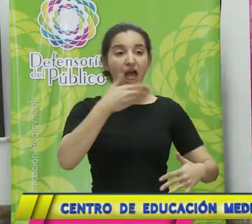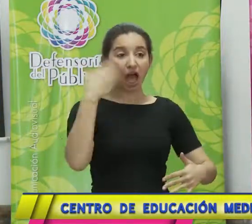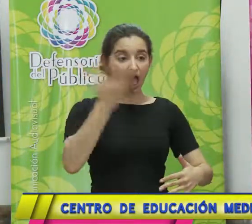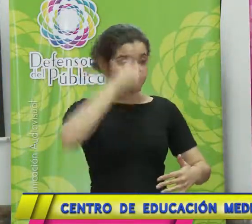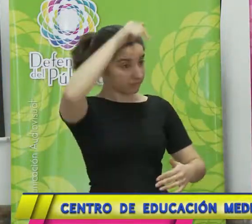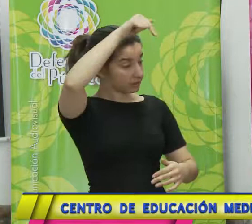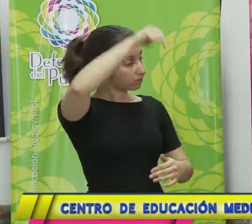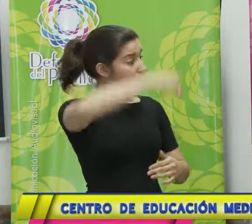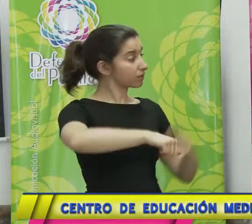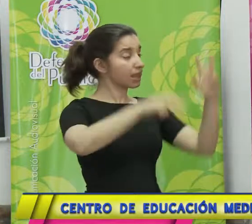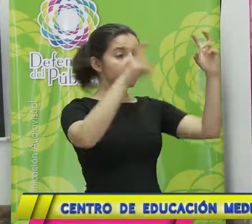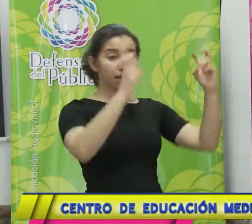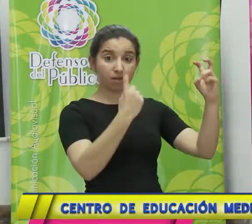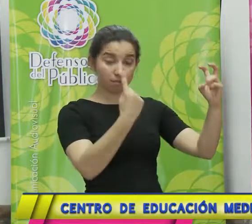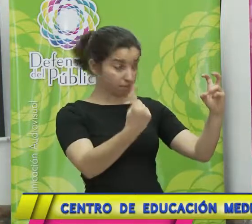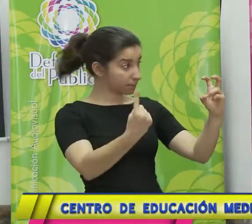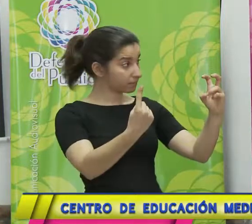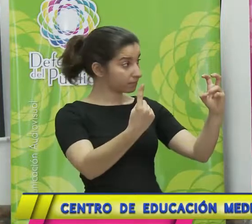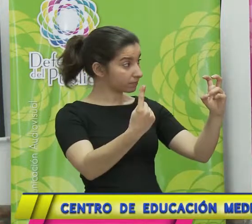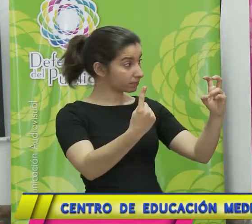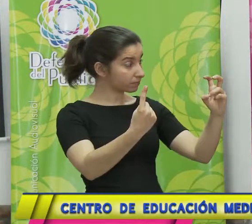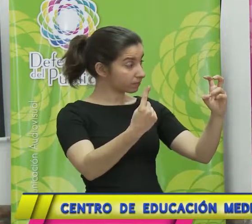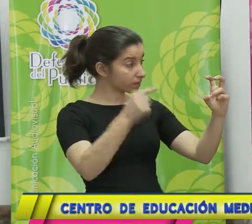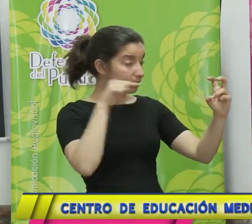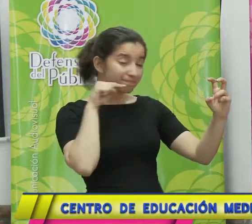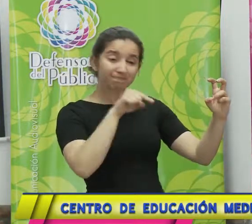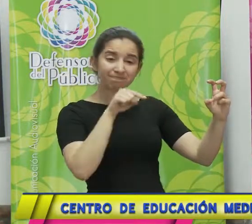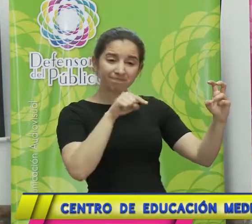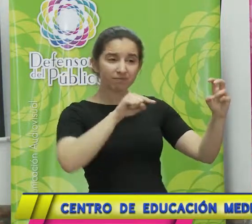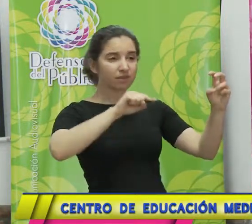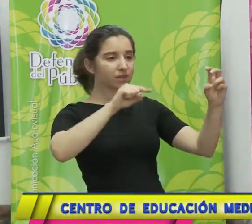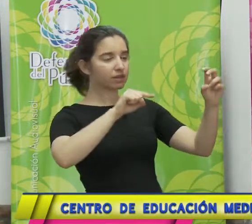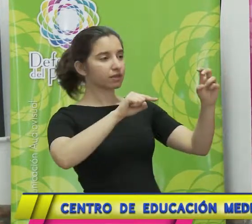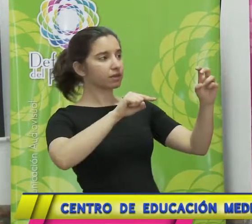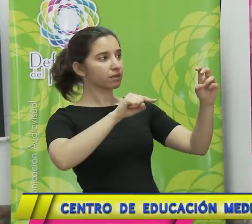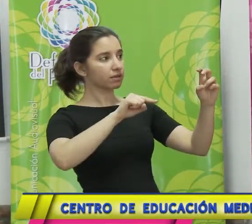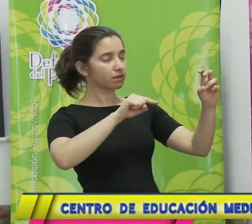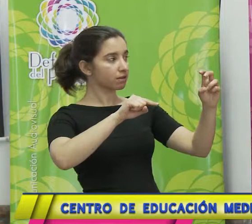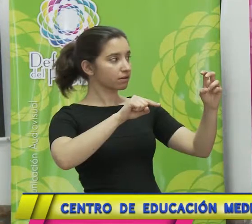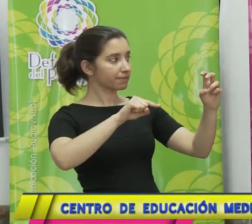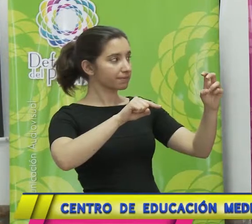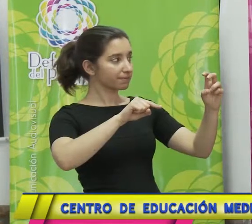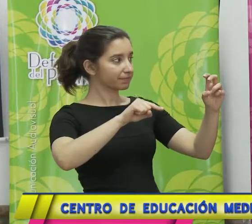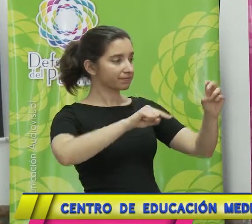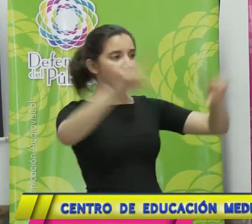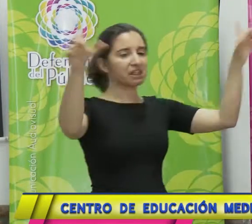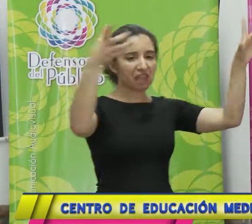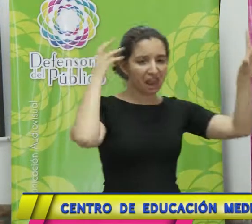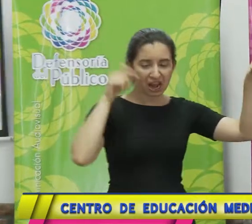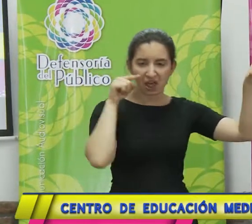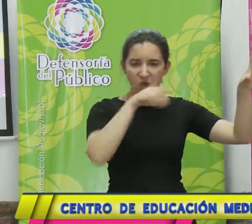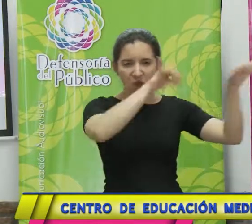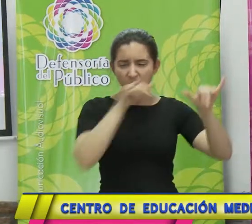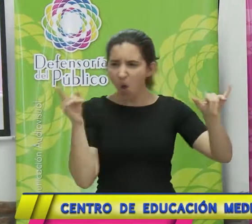es el tema de El poco espacio que los jóvenes y los adolescentes tenemos en los medios de